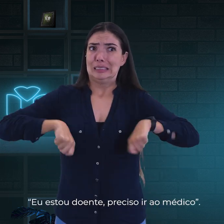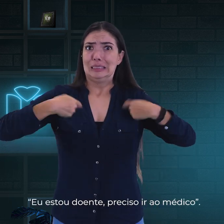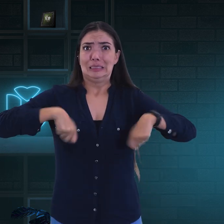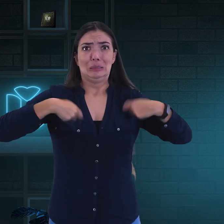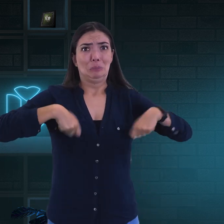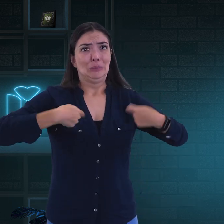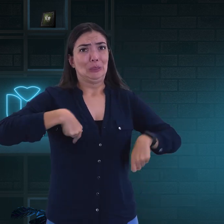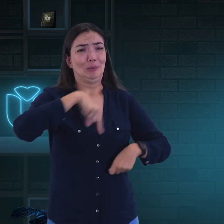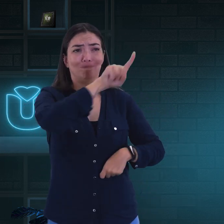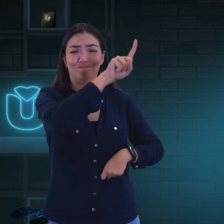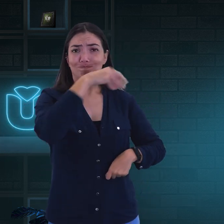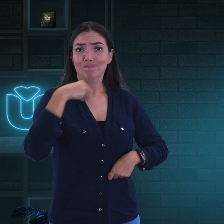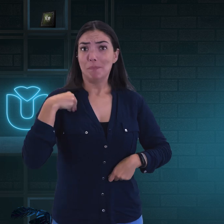médico.